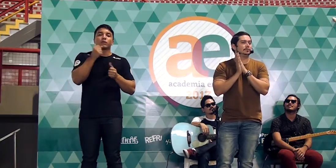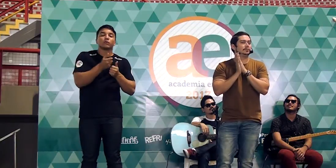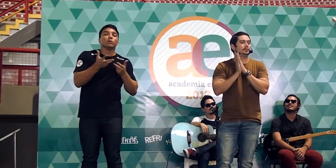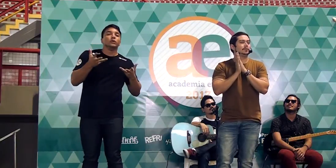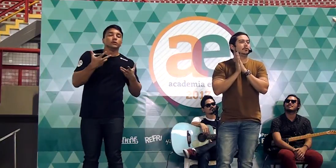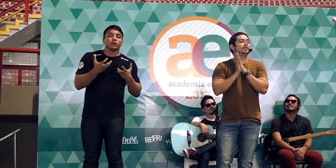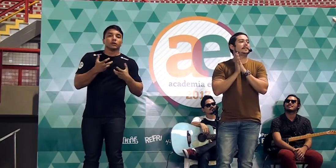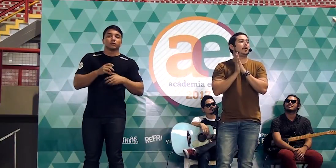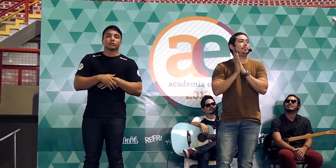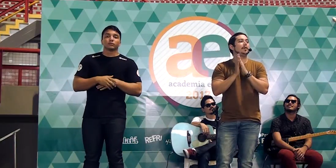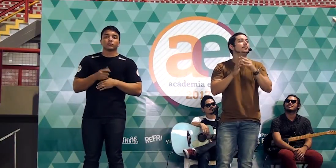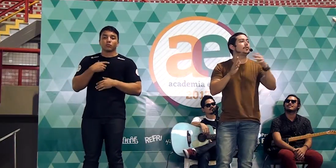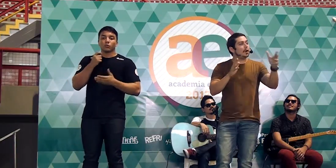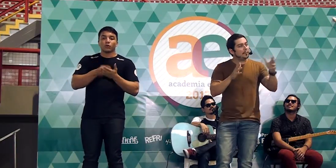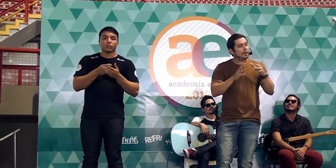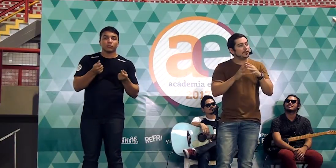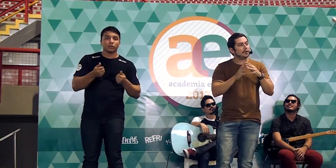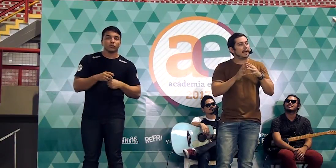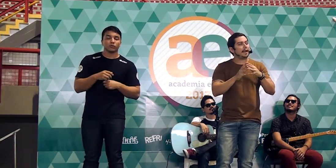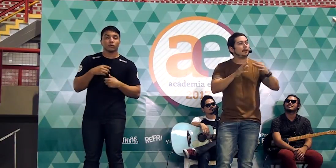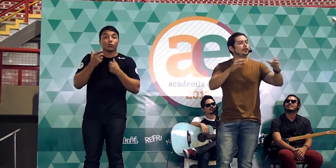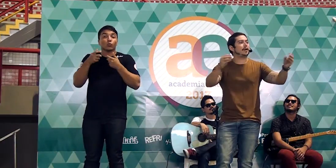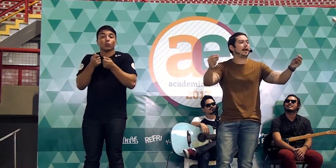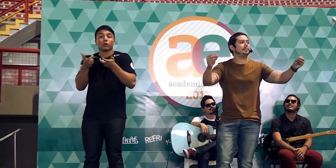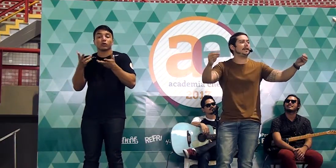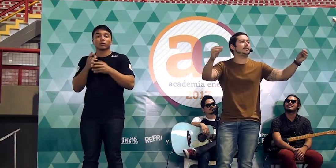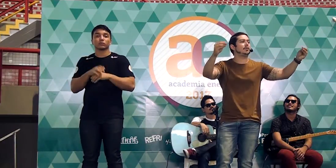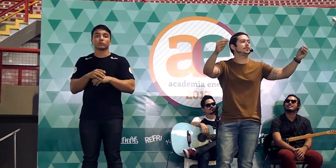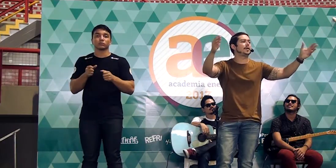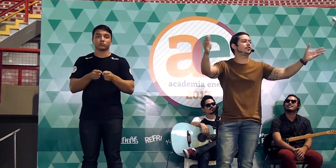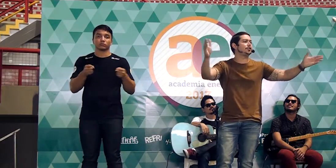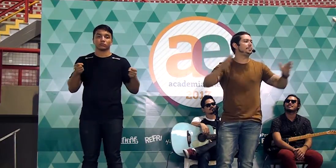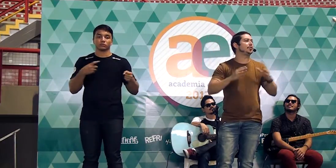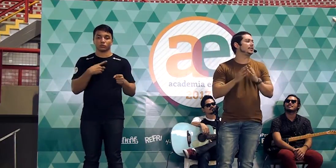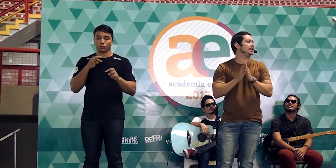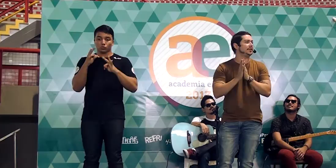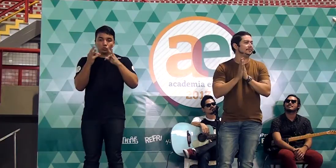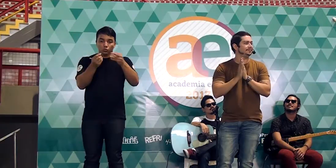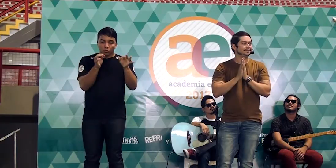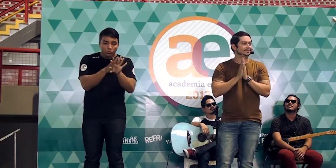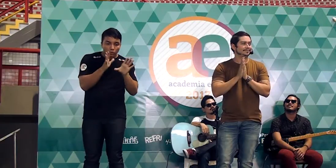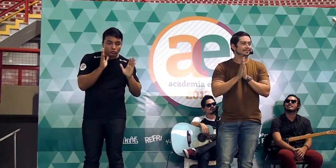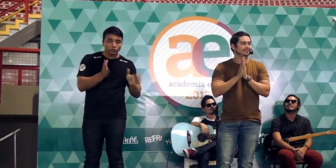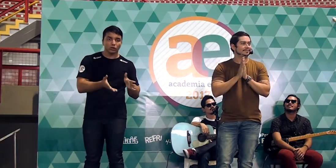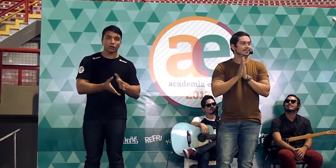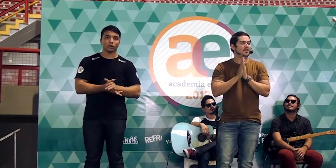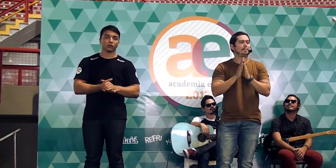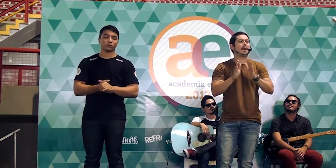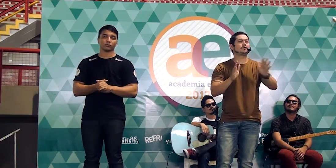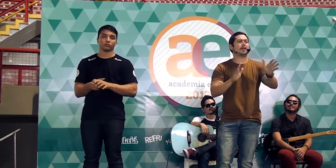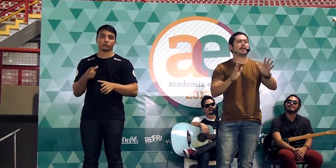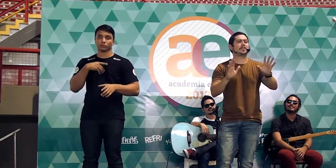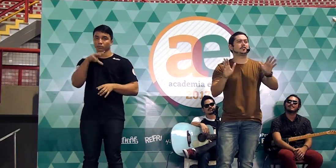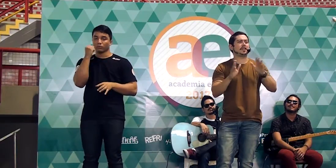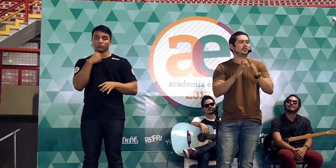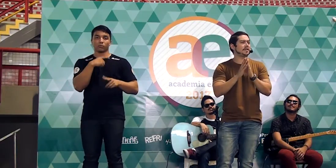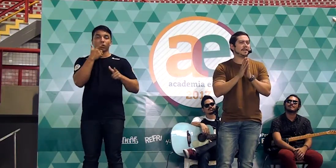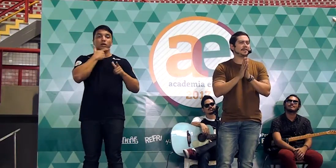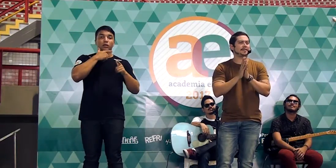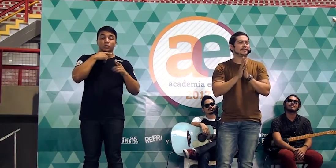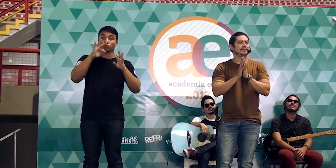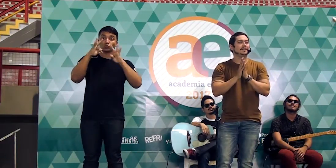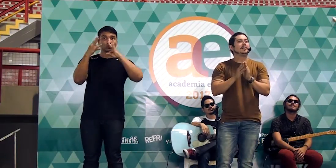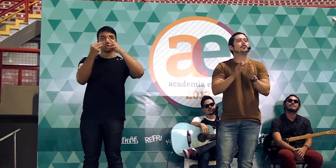senhor? Quanto é que está o pão? Qual é o pão que o senhor quer? Quando o cara abria, tá, os pães tudo em pronto ali, ó. Tinha pão, tinha queijo, do